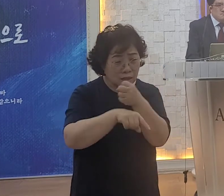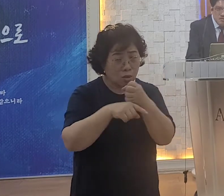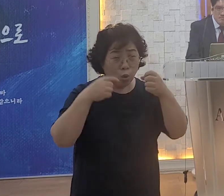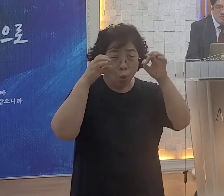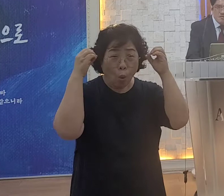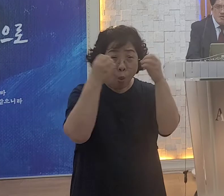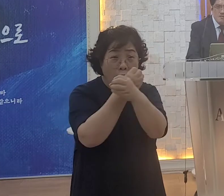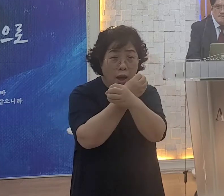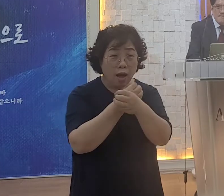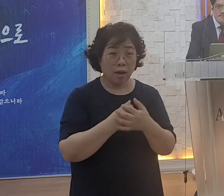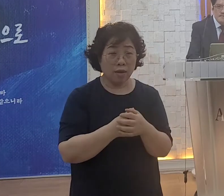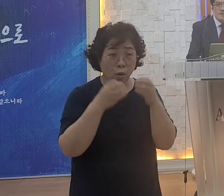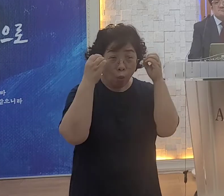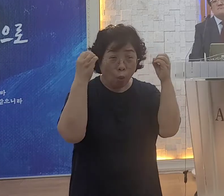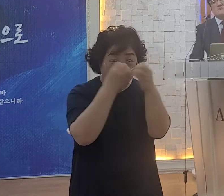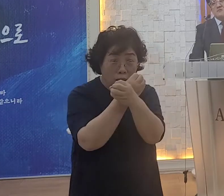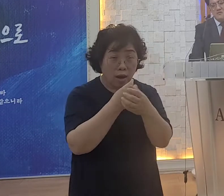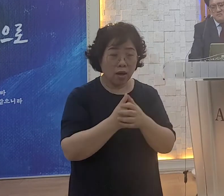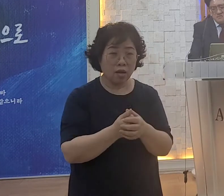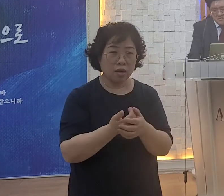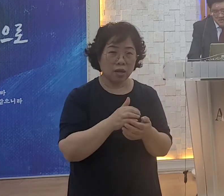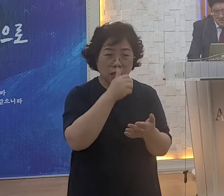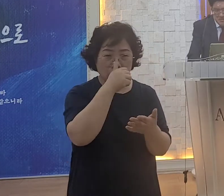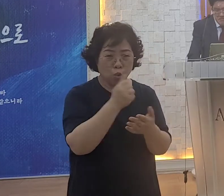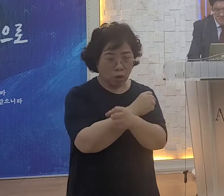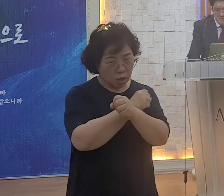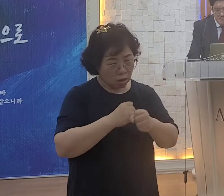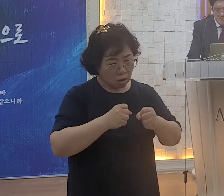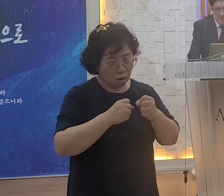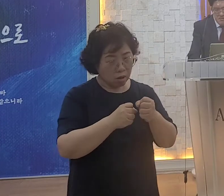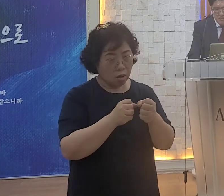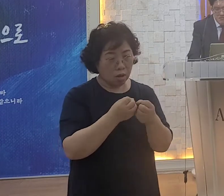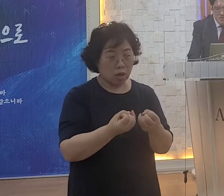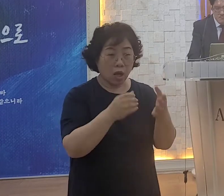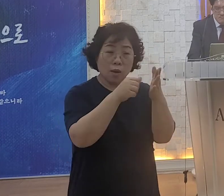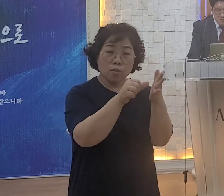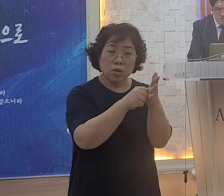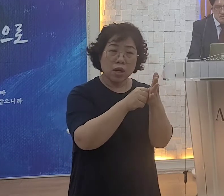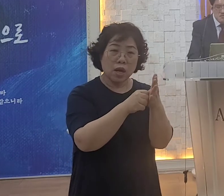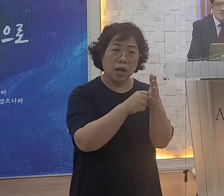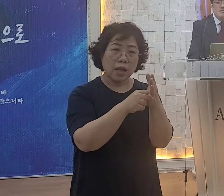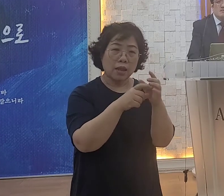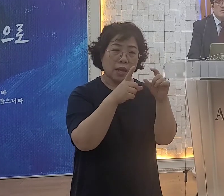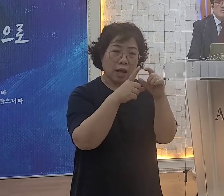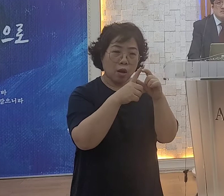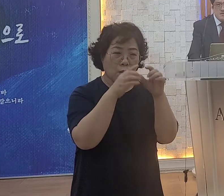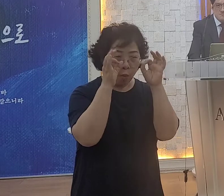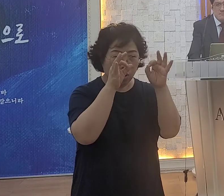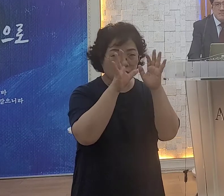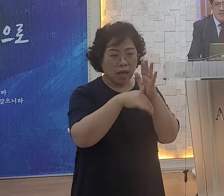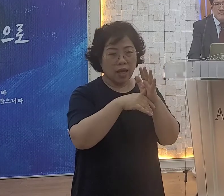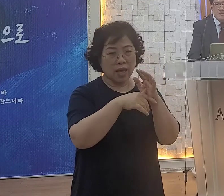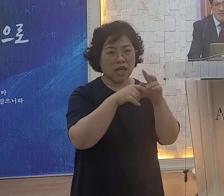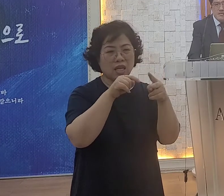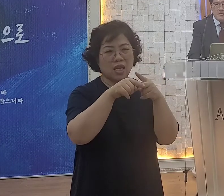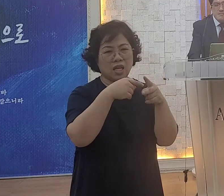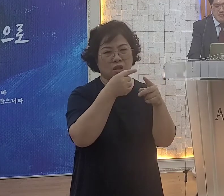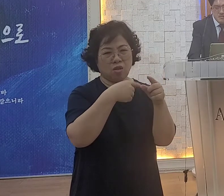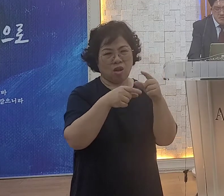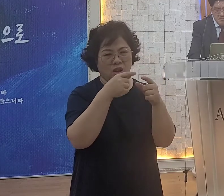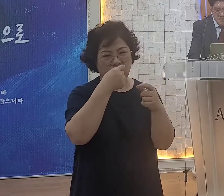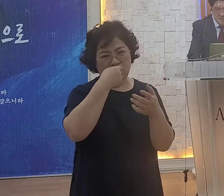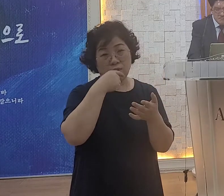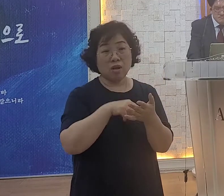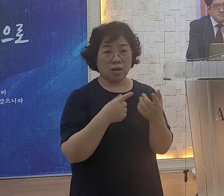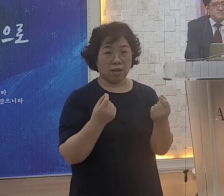그런데 속죄제물 하니까 이게 좀 더 이해가 되더라고요. 여러분 이게 무슨 뜻인지를 조금 더 자세히